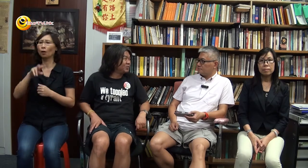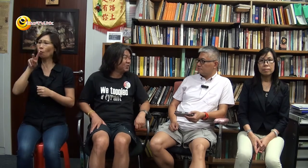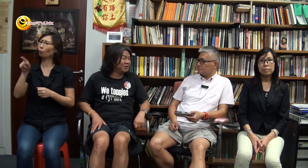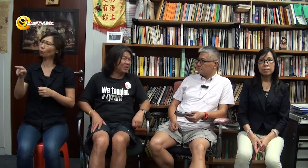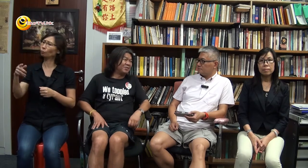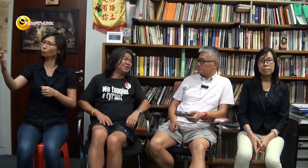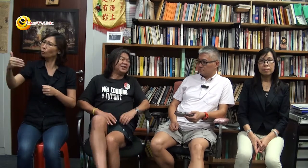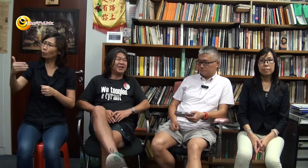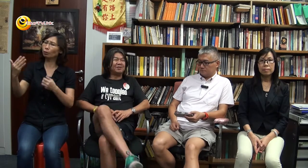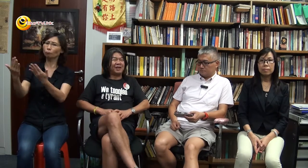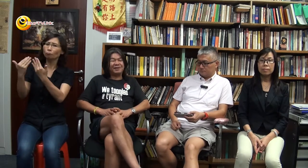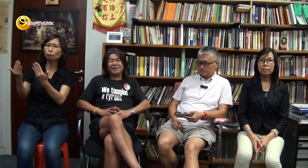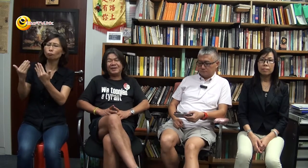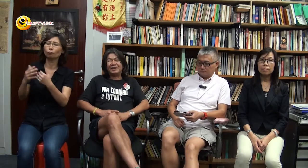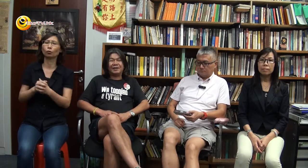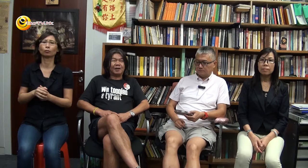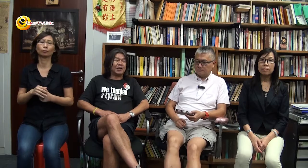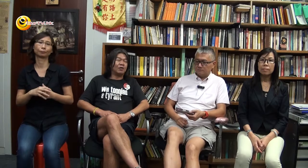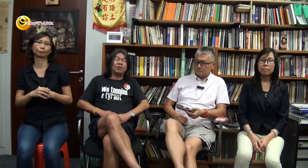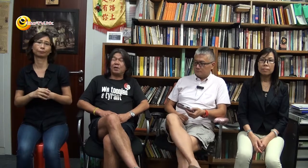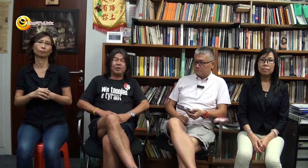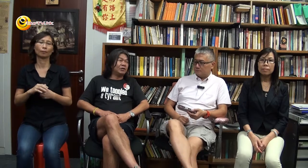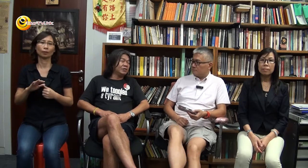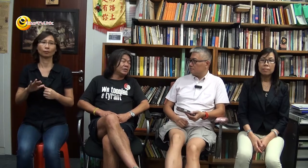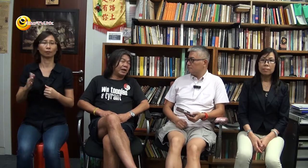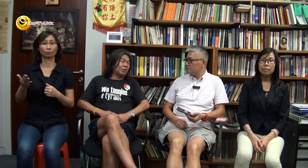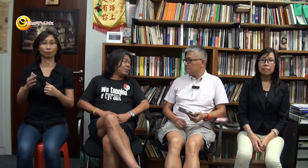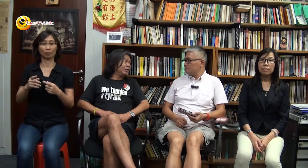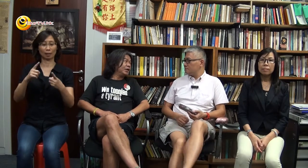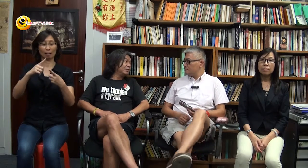千不願意萬不願意啦，係咪？咁